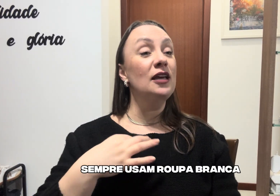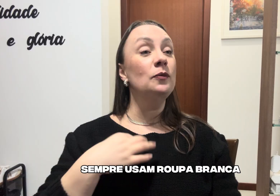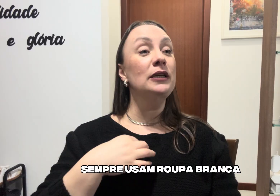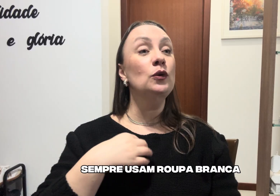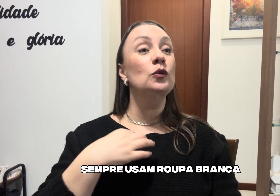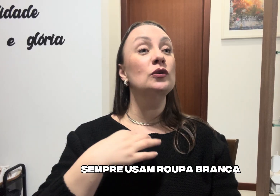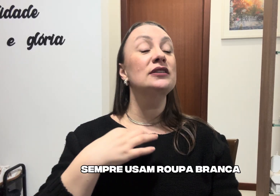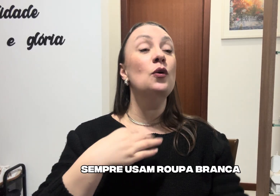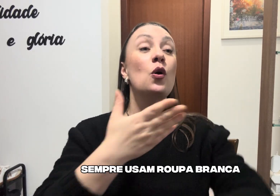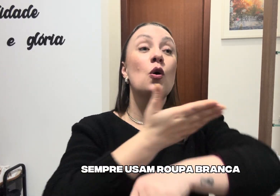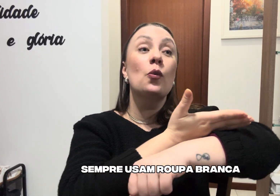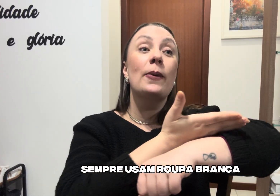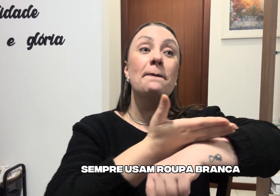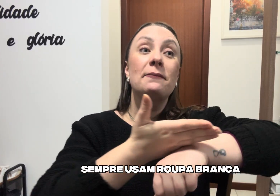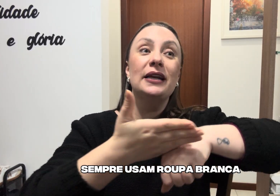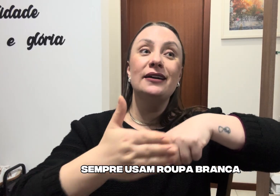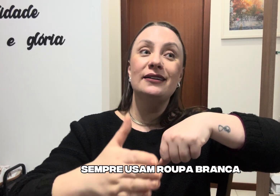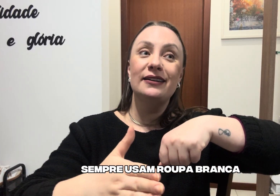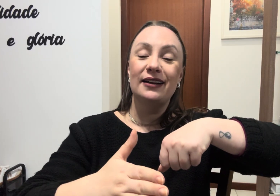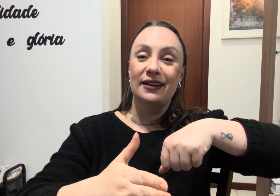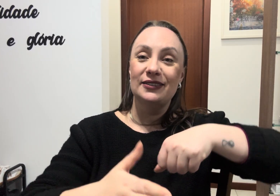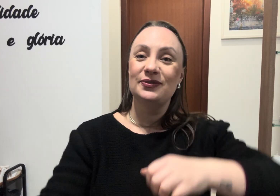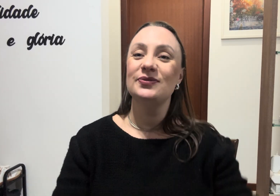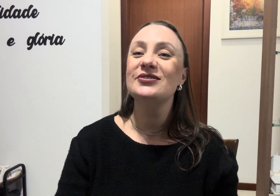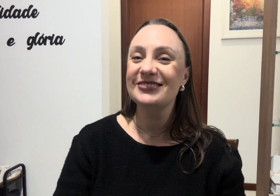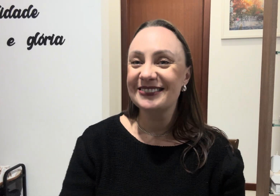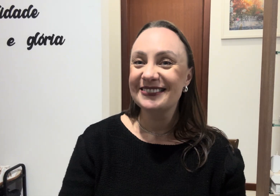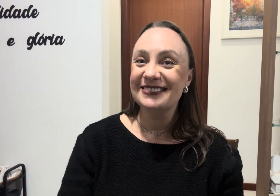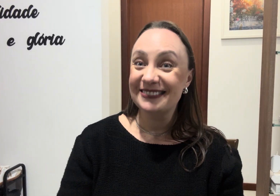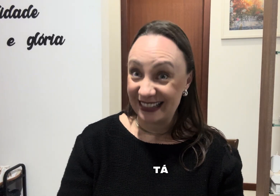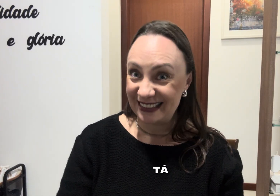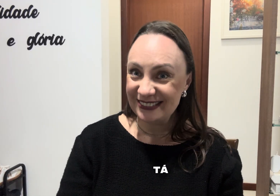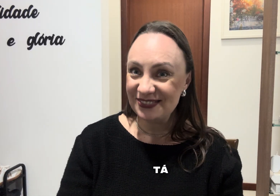sempre usam roupa branca, tá?